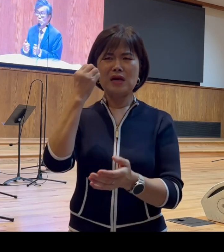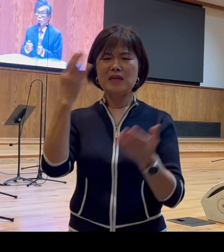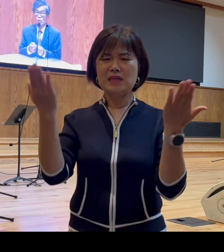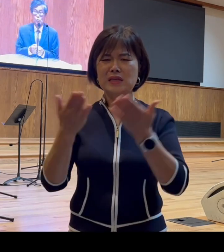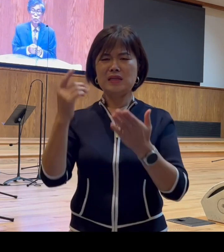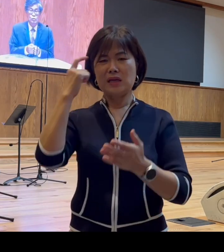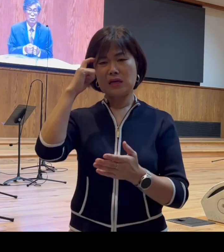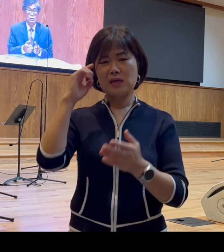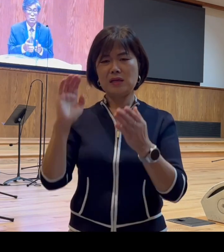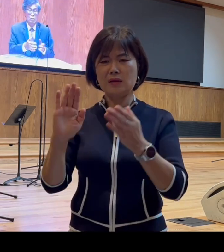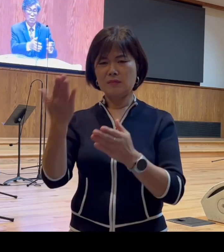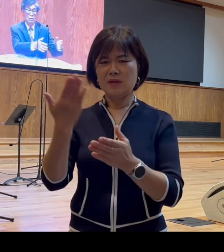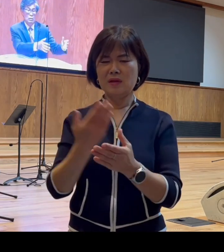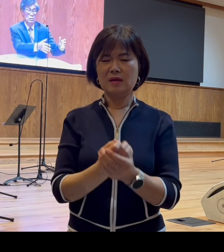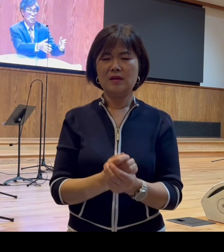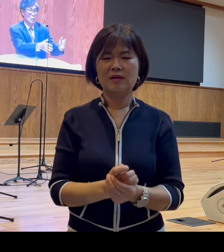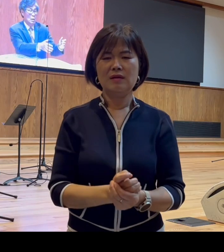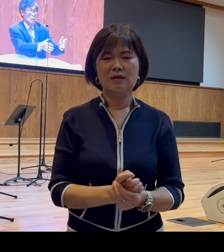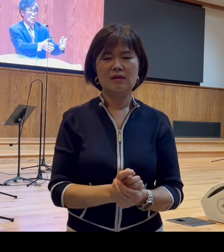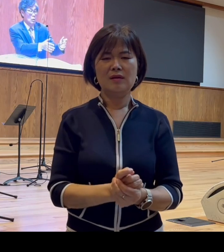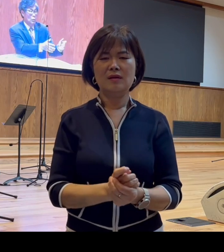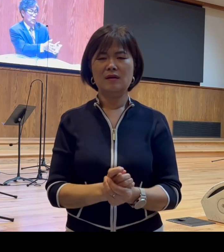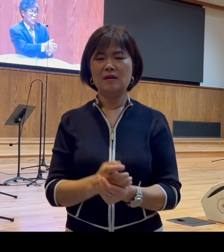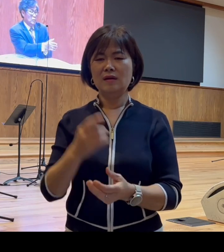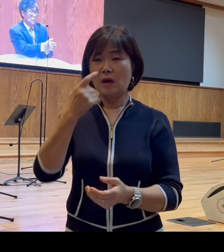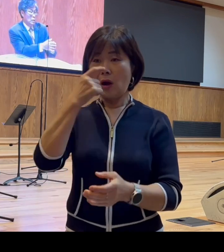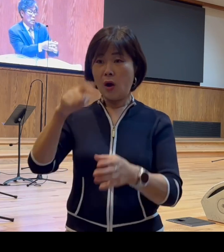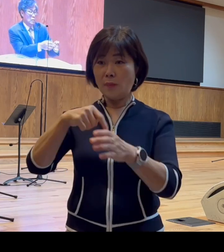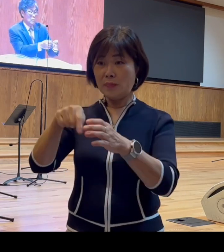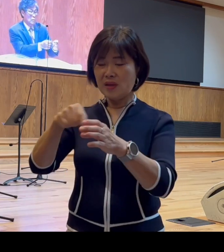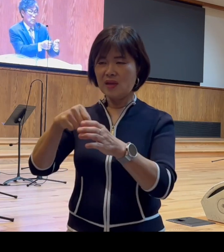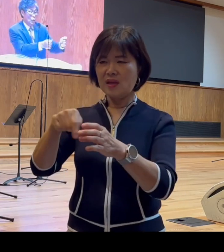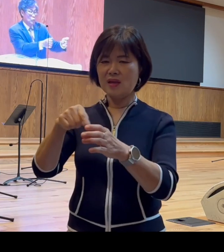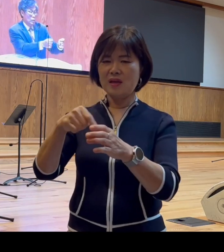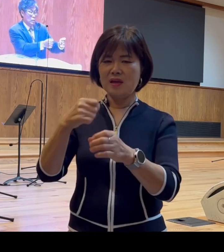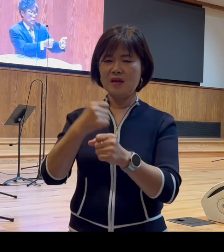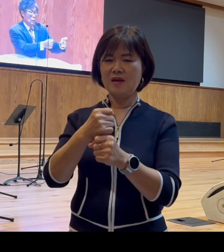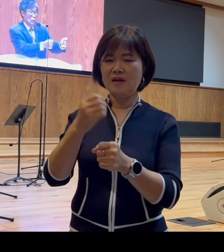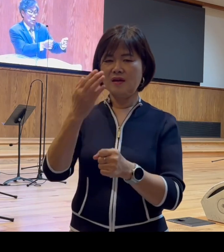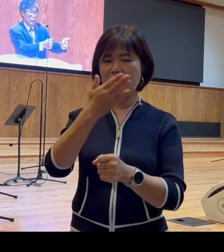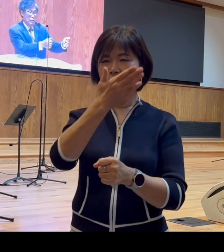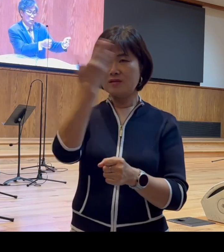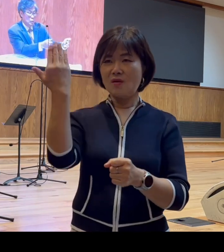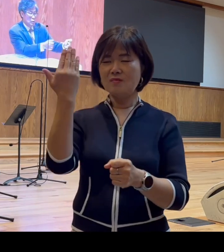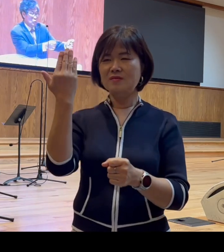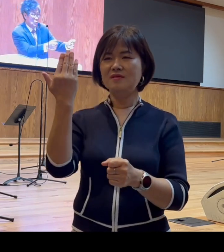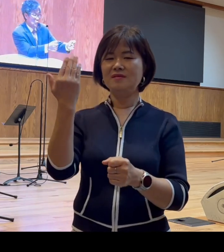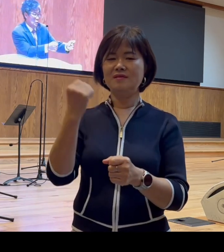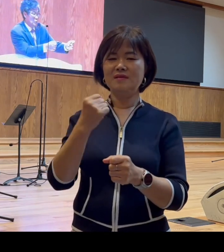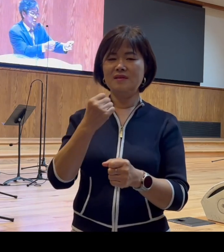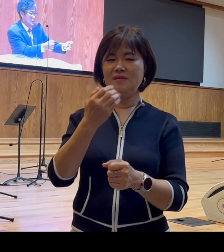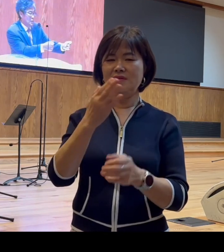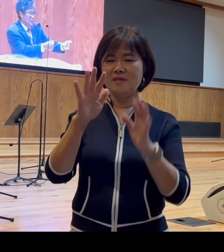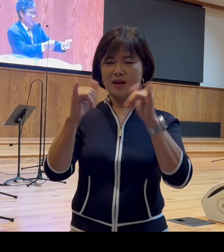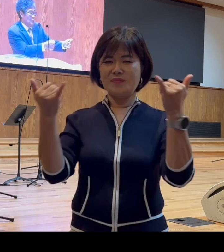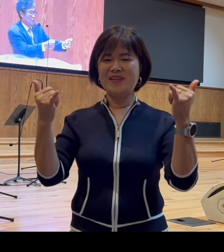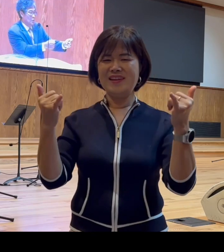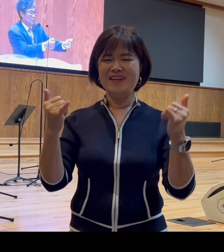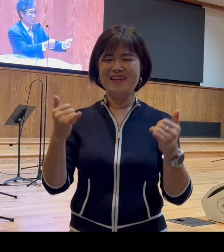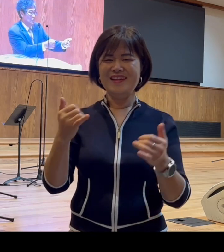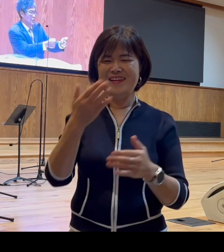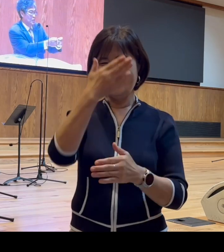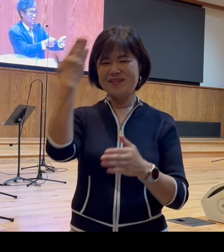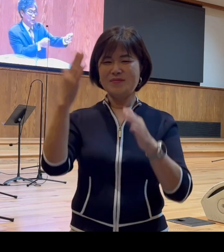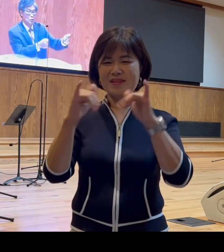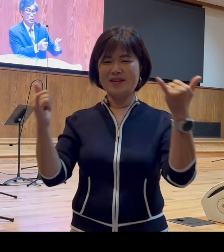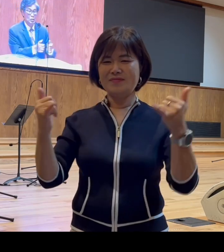거예요. 여러분 그런 광경 보셨어요? 이렇게 이 커피숍 같은데 젊은 애들이 그러면 안 되죠. 젊은 사람들이